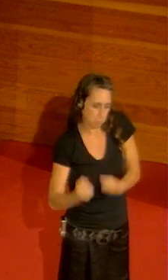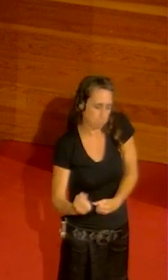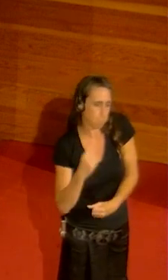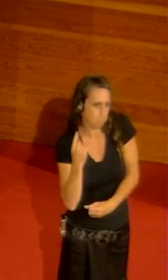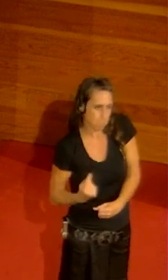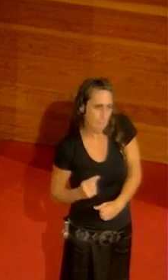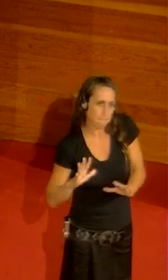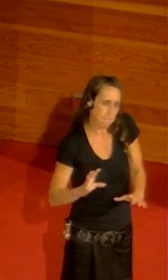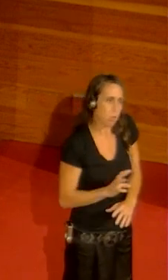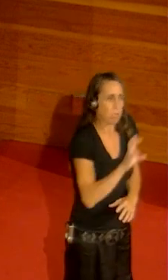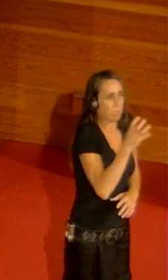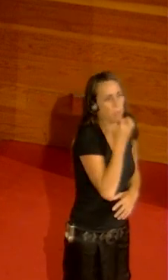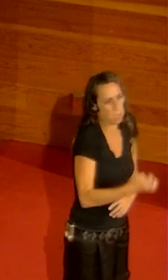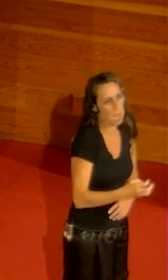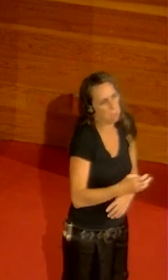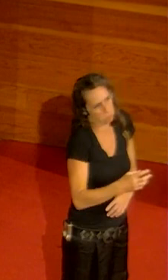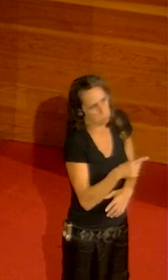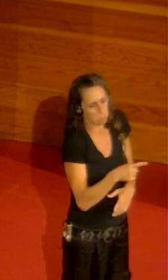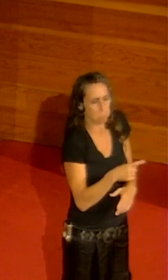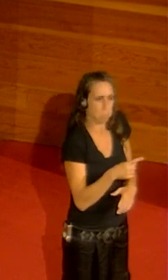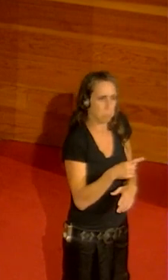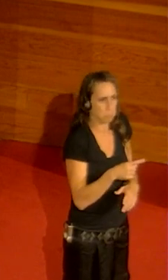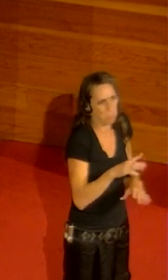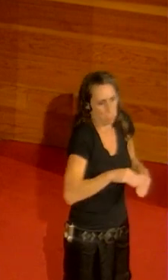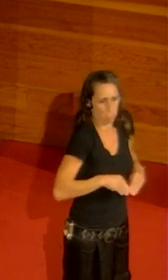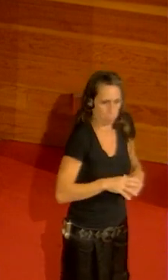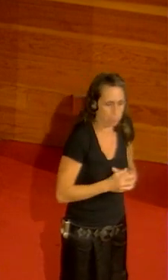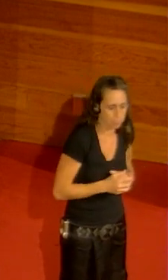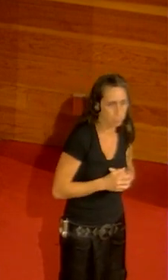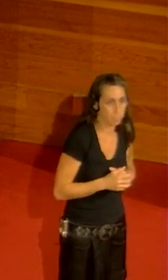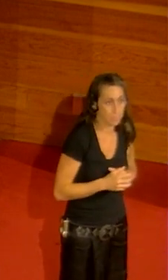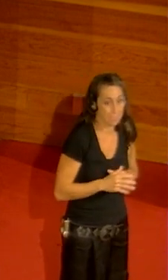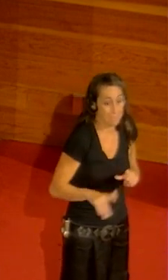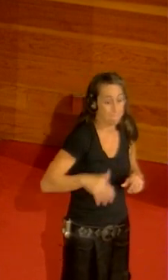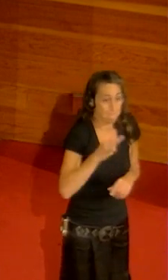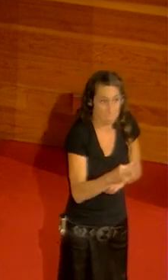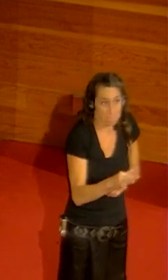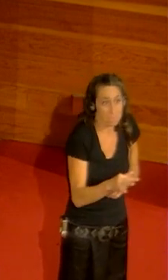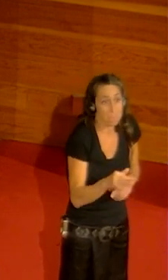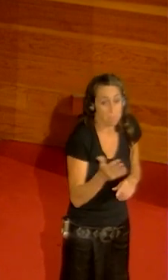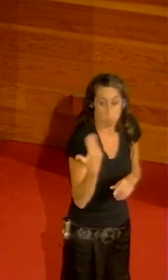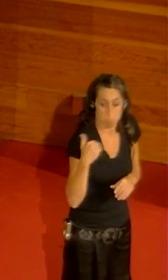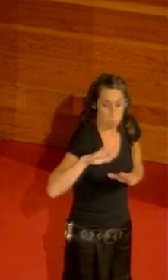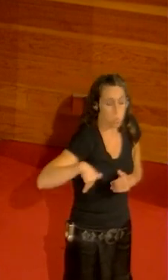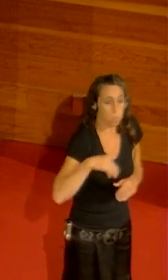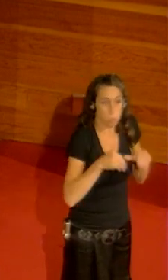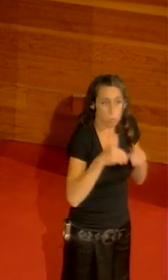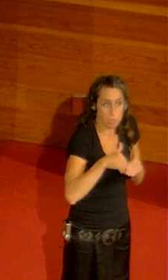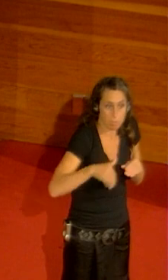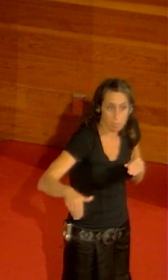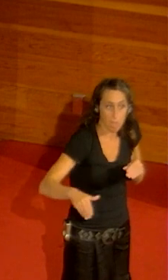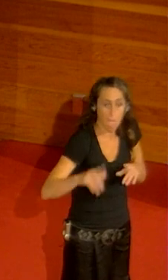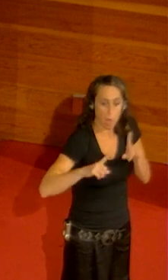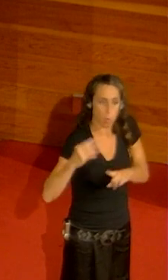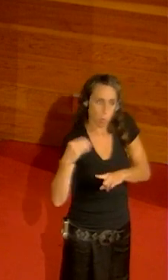existencia del estado de Israel y de hecho ha habido un trasvase de votos en las últimas elecciones de jóvenes Ultra ortodoxos que en vez de votar a los partidos Ultra